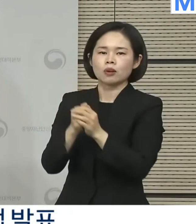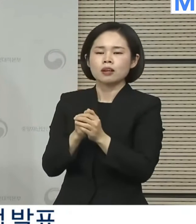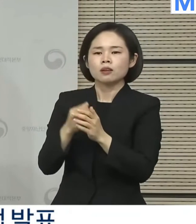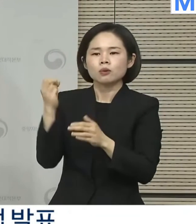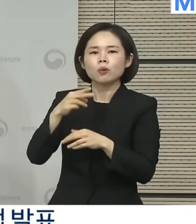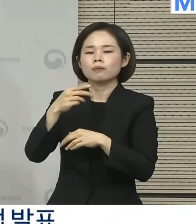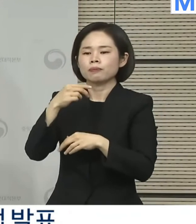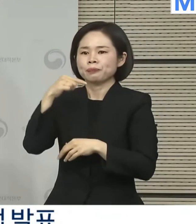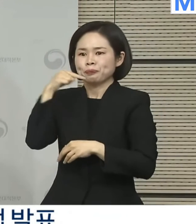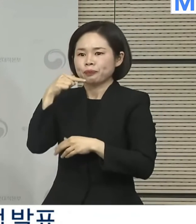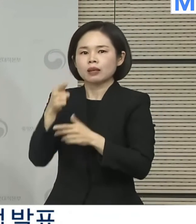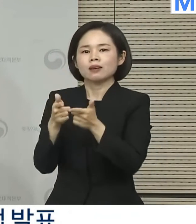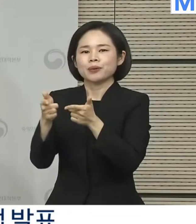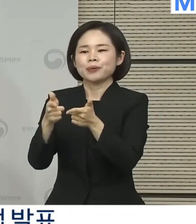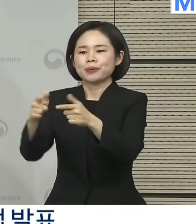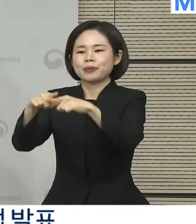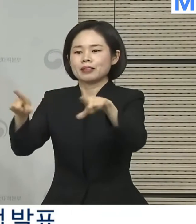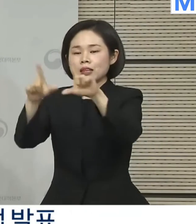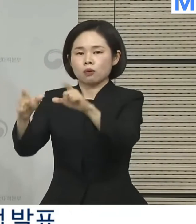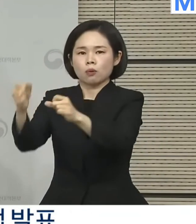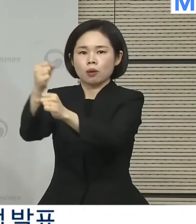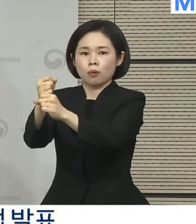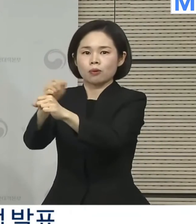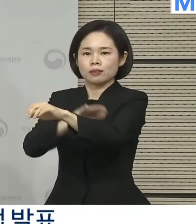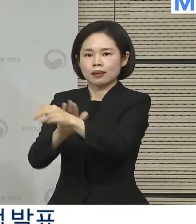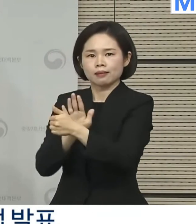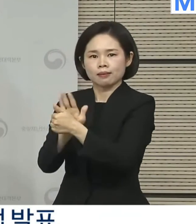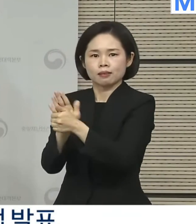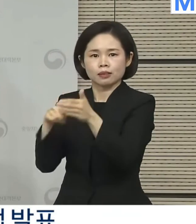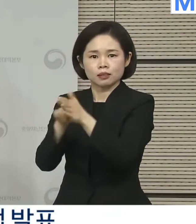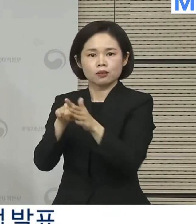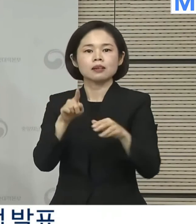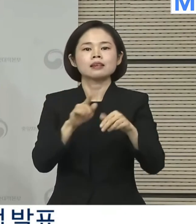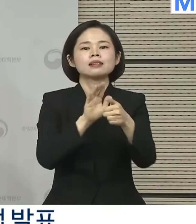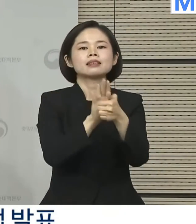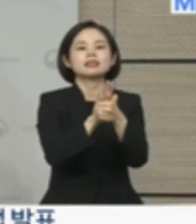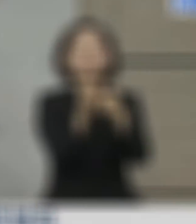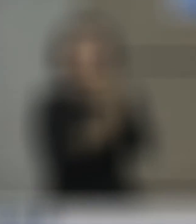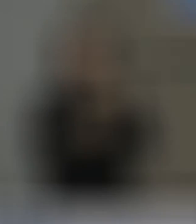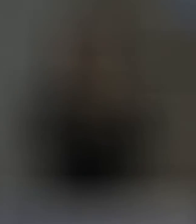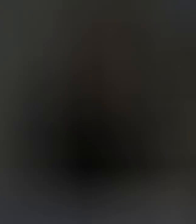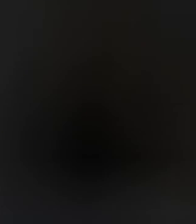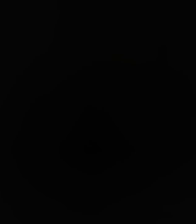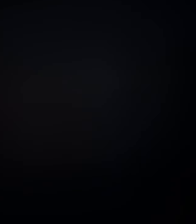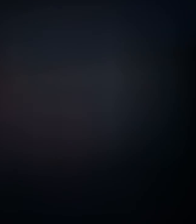전환이 연착륙될 수 있도록 지속적으로 운영한다는 방침입니다.